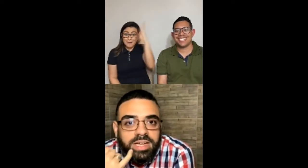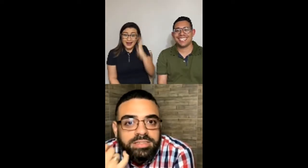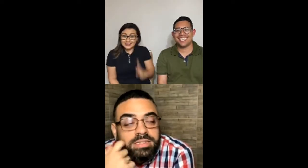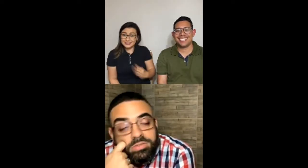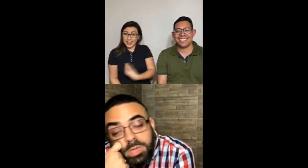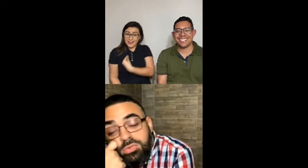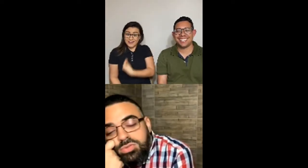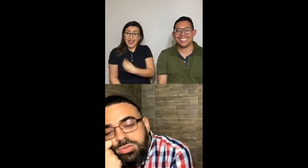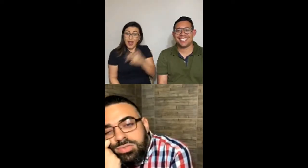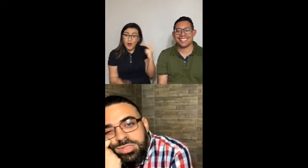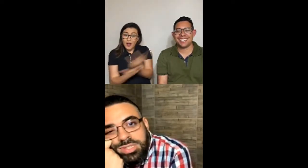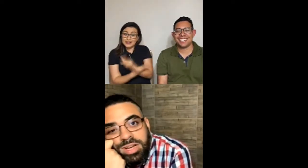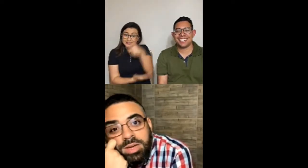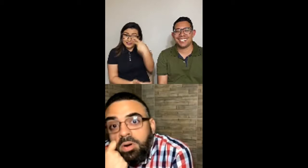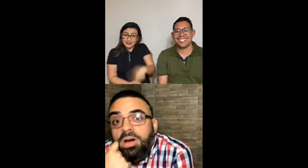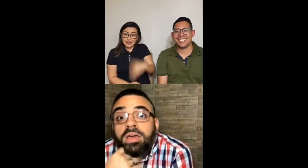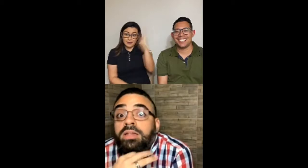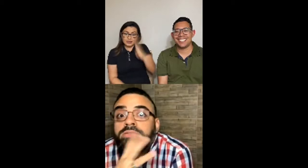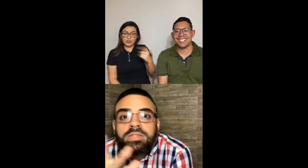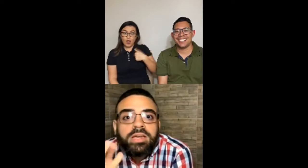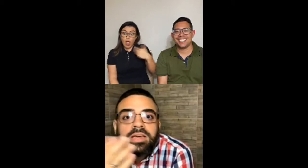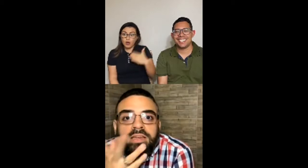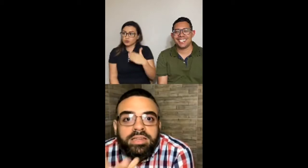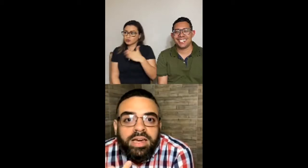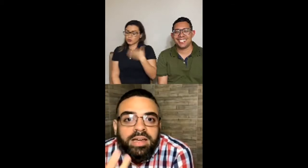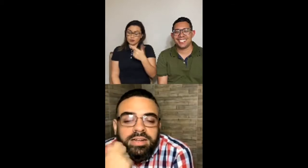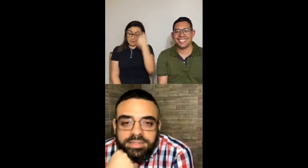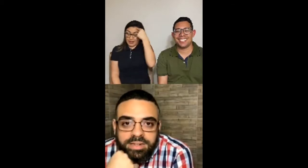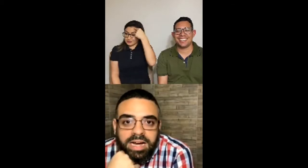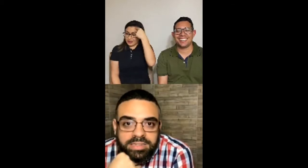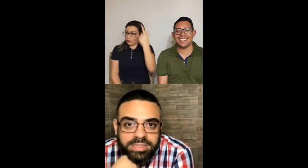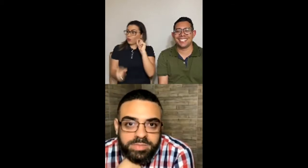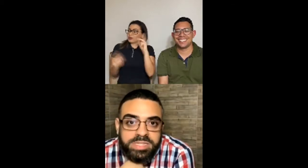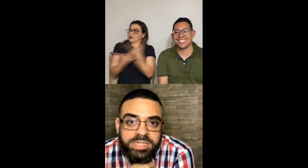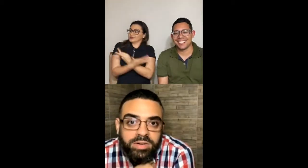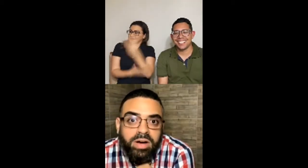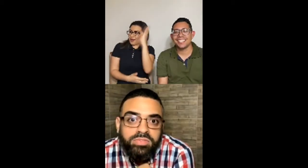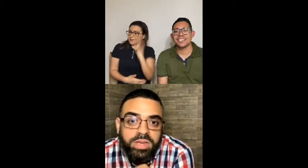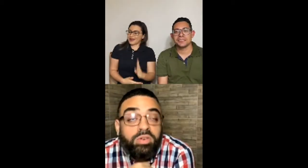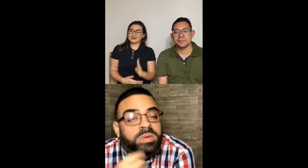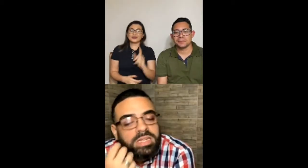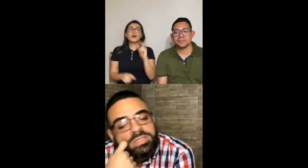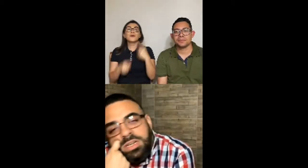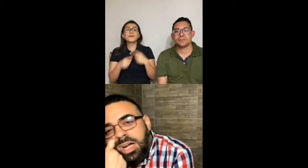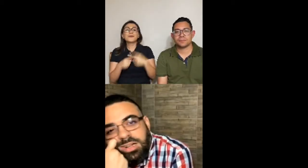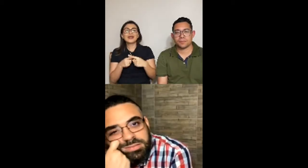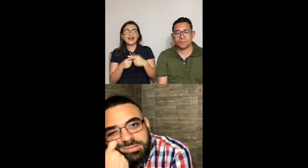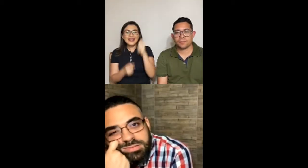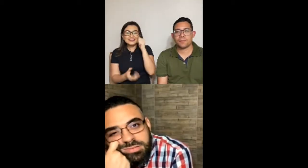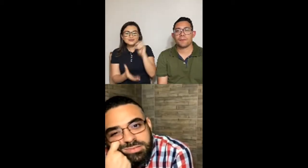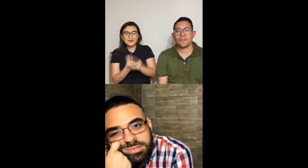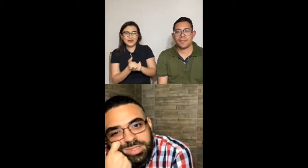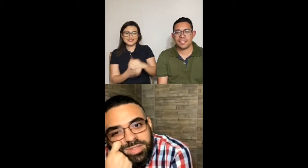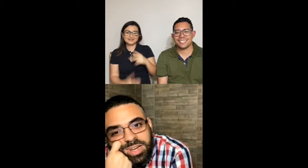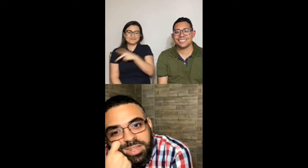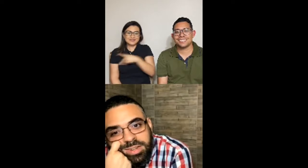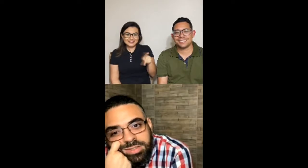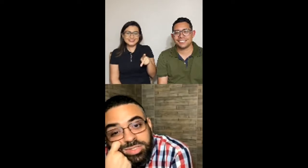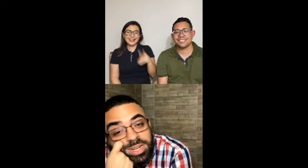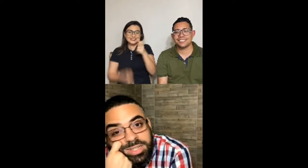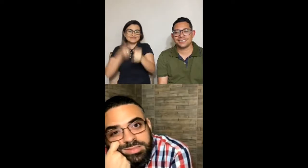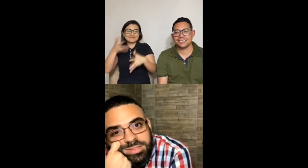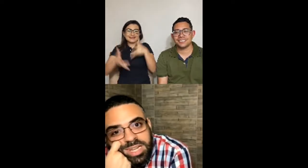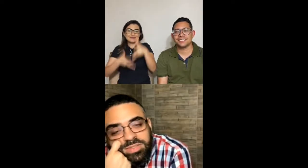povo, acorda, assiste ao vivo, o que está acontecendo? Eu tomei um susto, achei que estava morrendo, e era